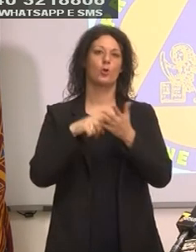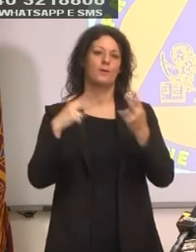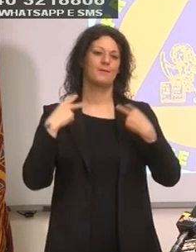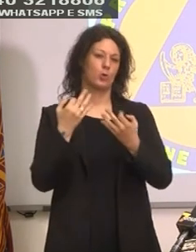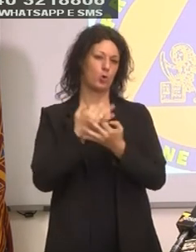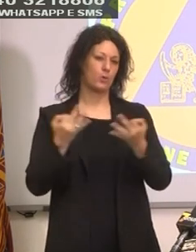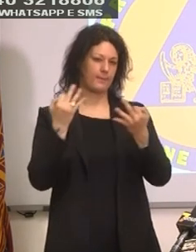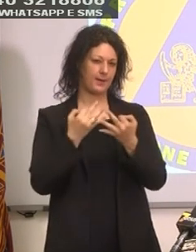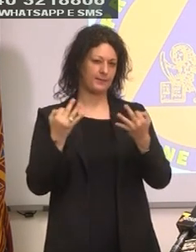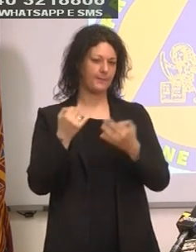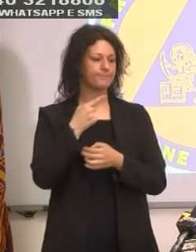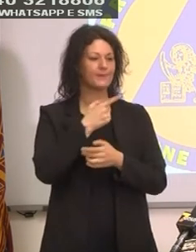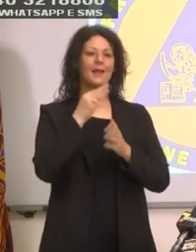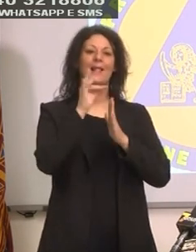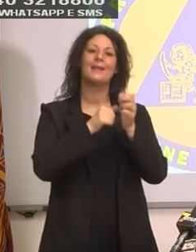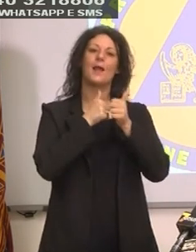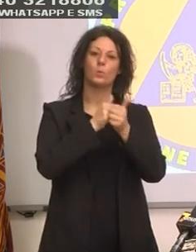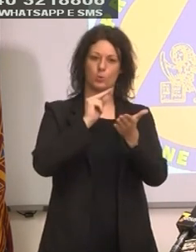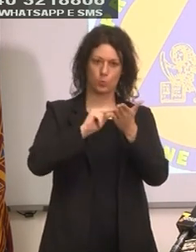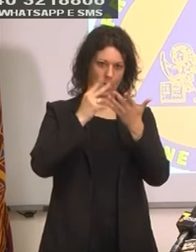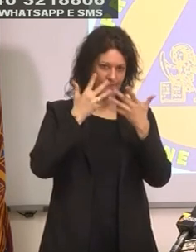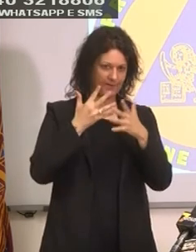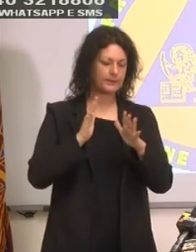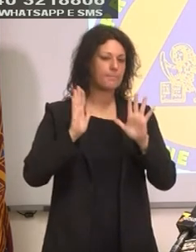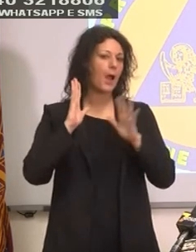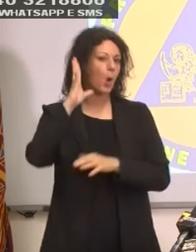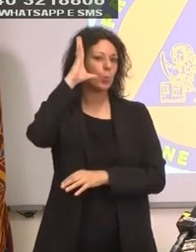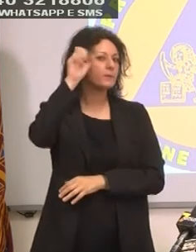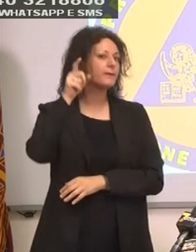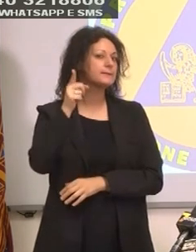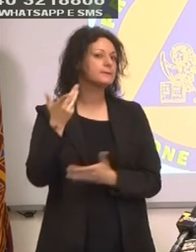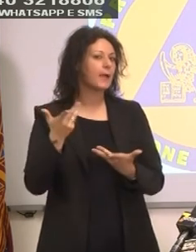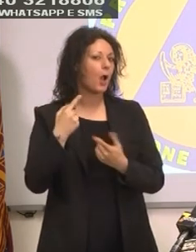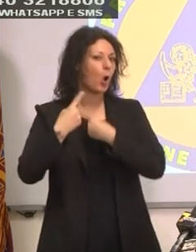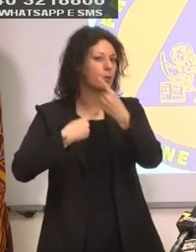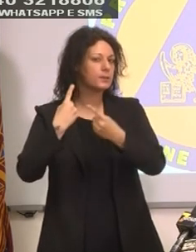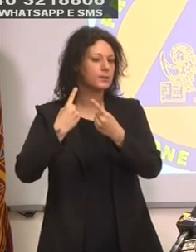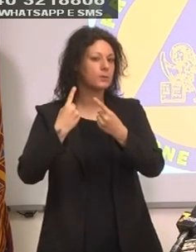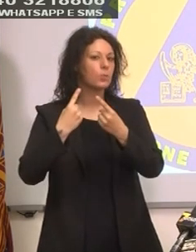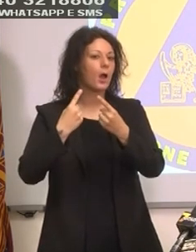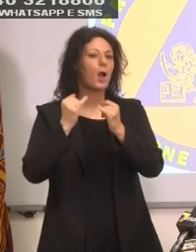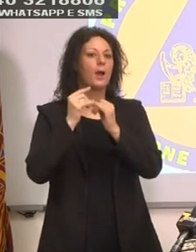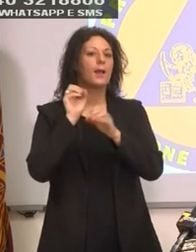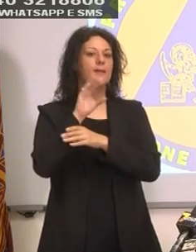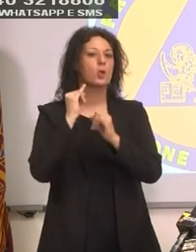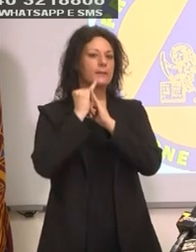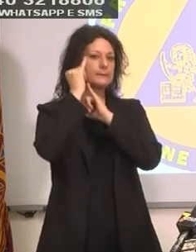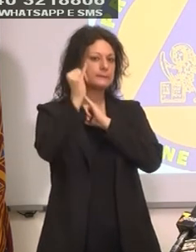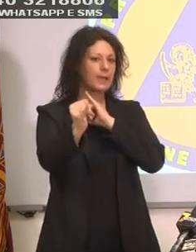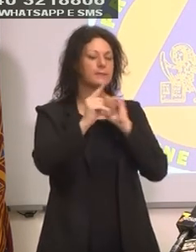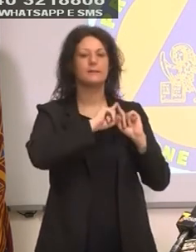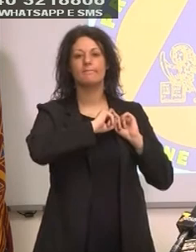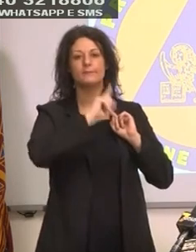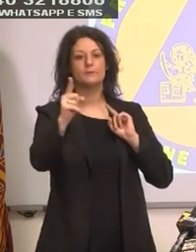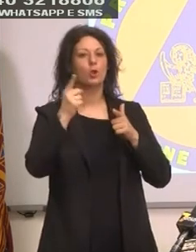voi avete fatto le linee guida per le scuole, però le università continueranno online fino a gennaio, riprenderanno da gennaio